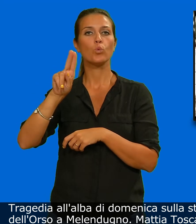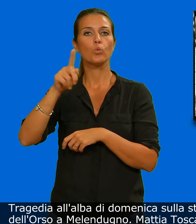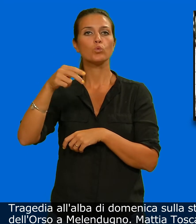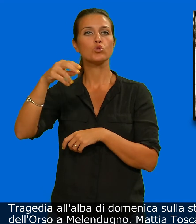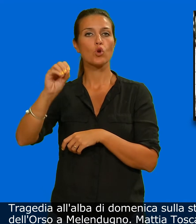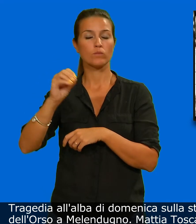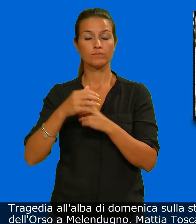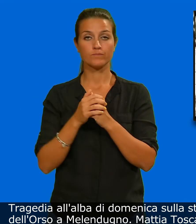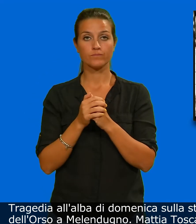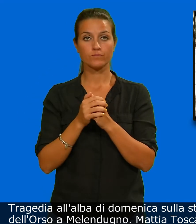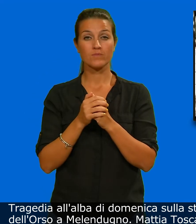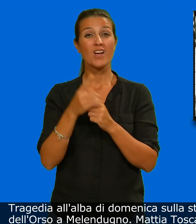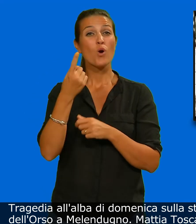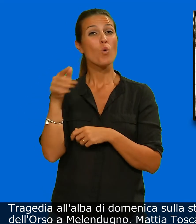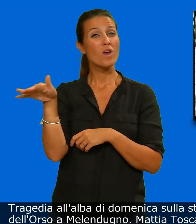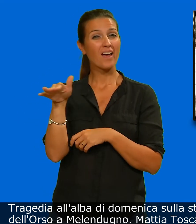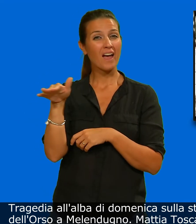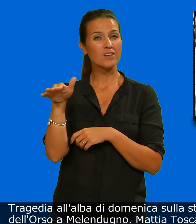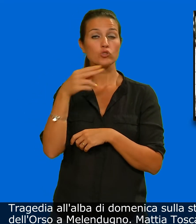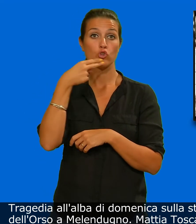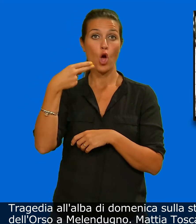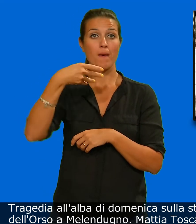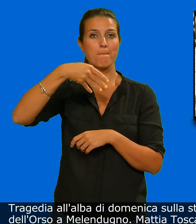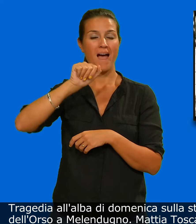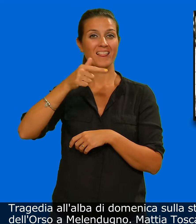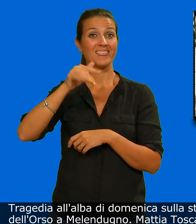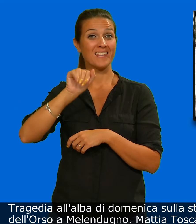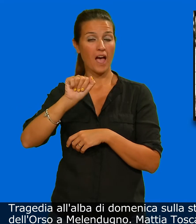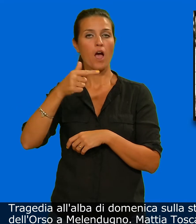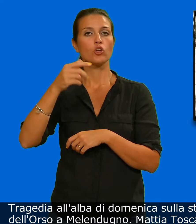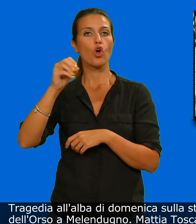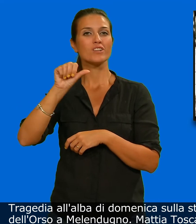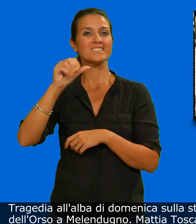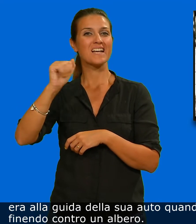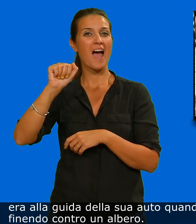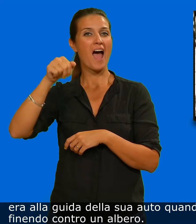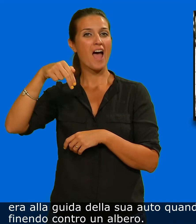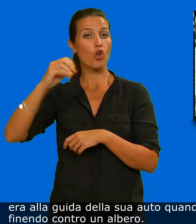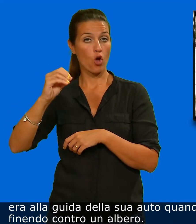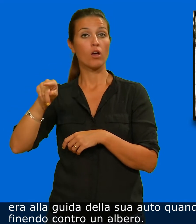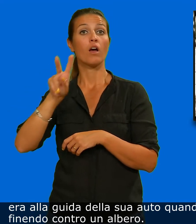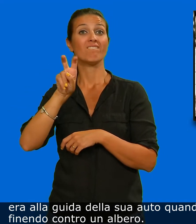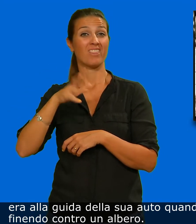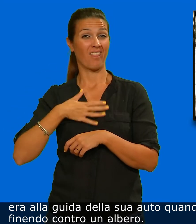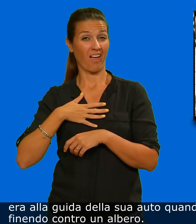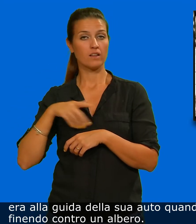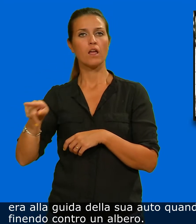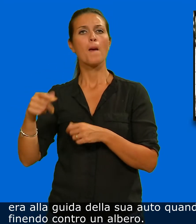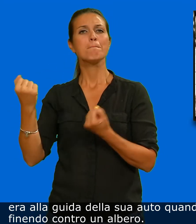mattia toscano di vent'anni era alla guida della sua auto quando è